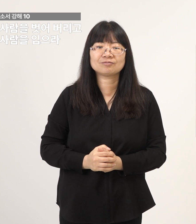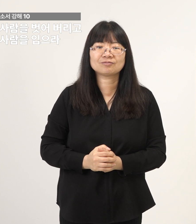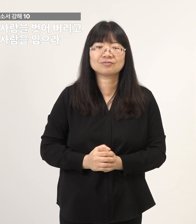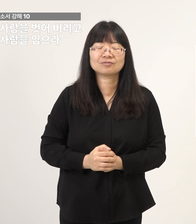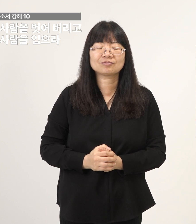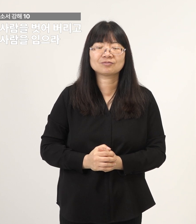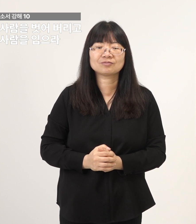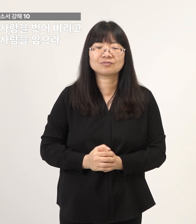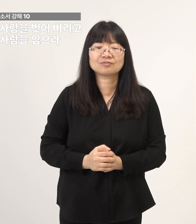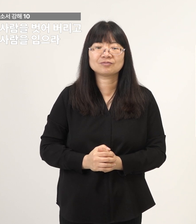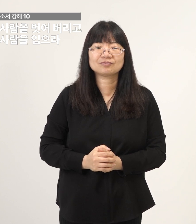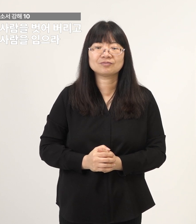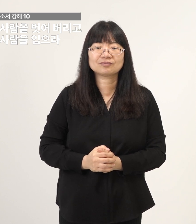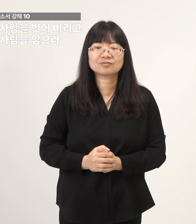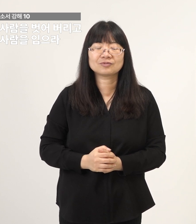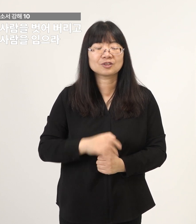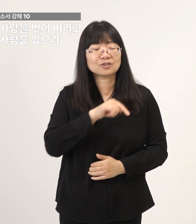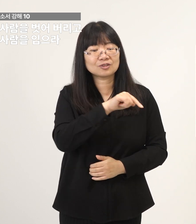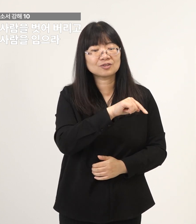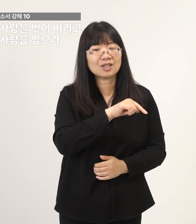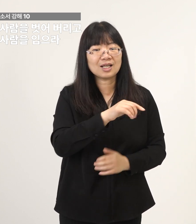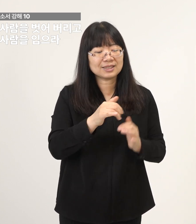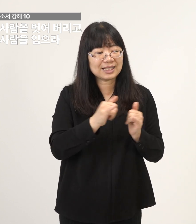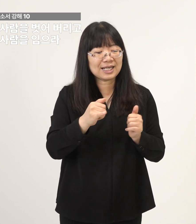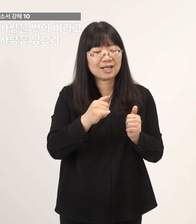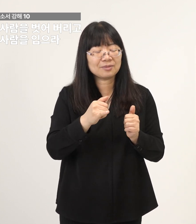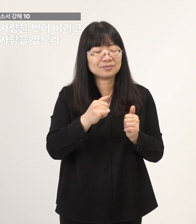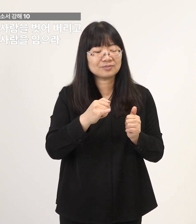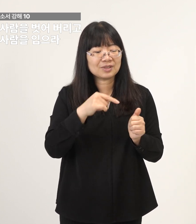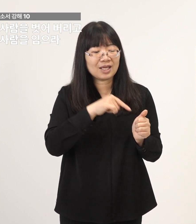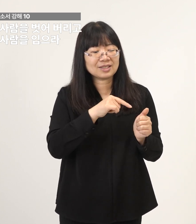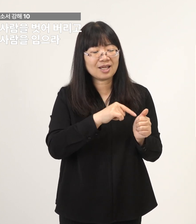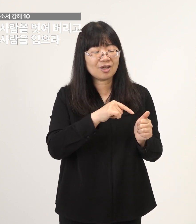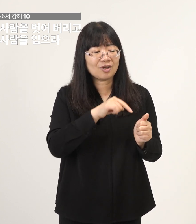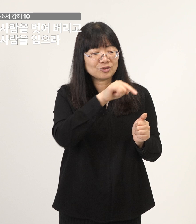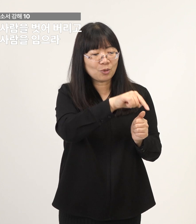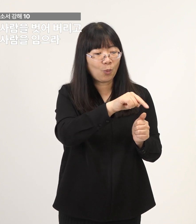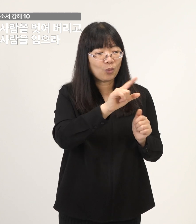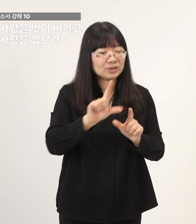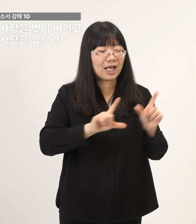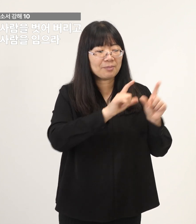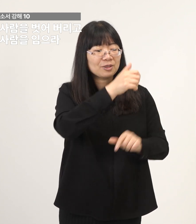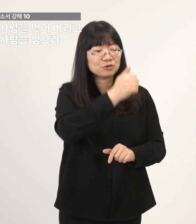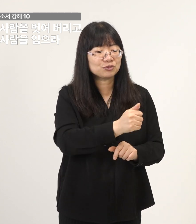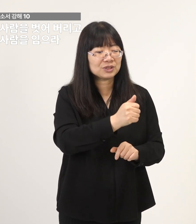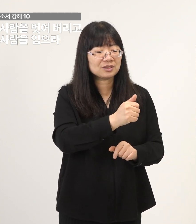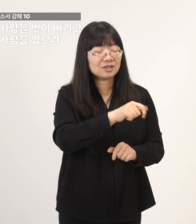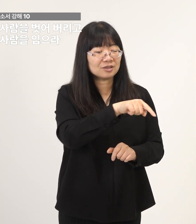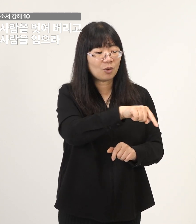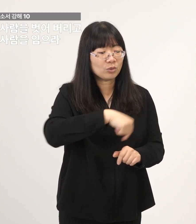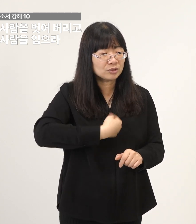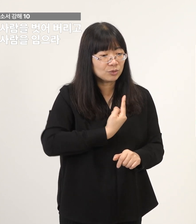넌 네가 주인 되어서 살래? 그 주인의 자리를 내한테 내려놓을래?